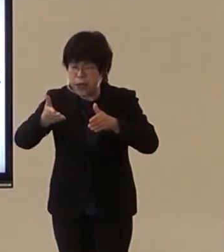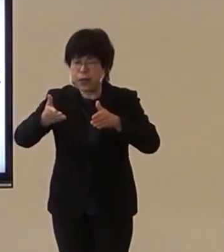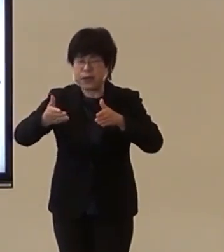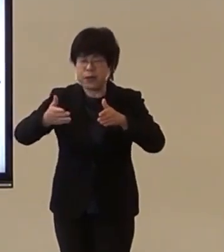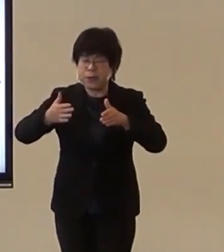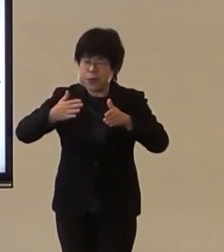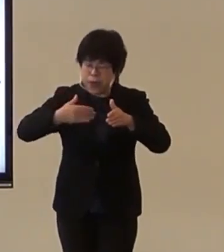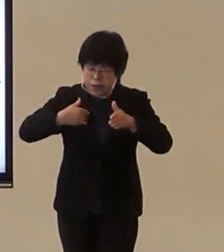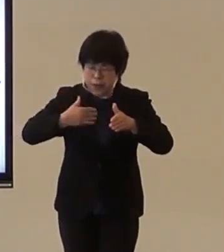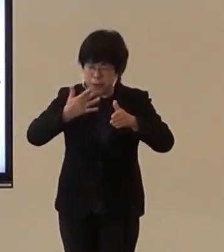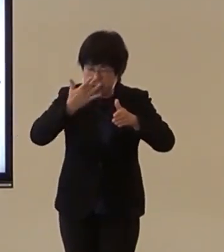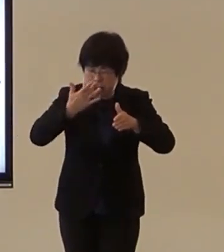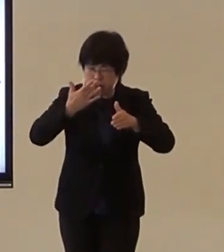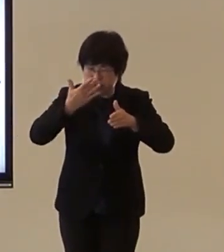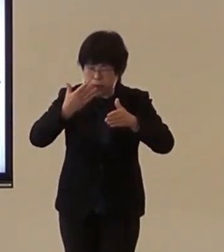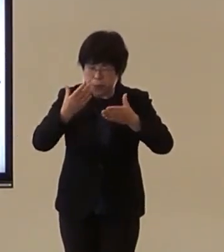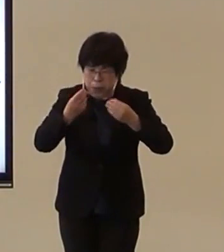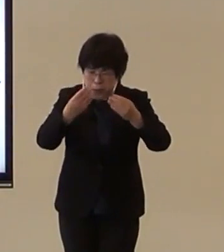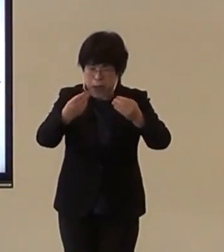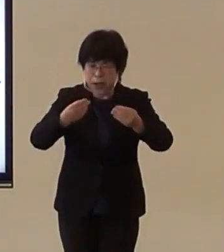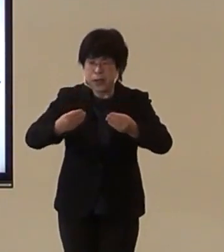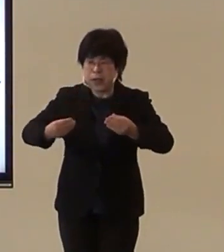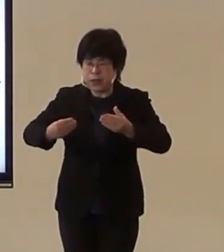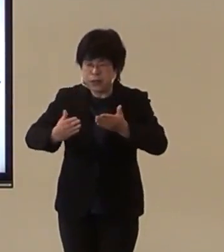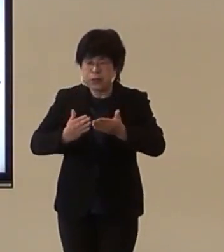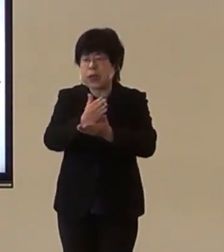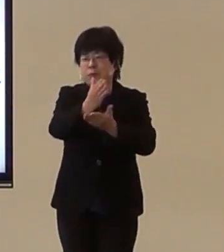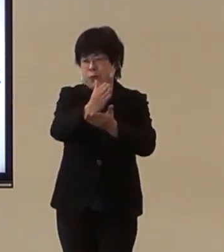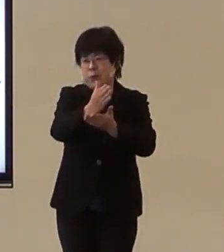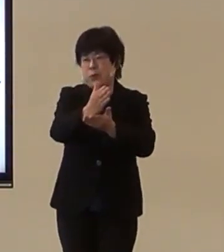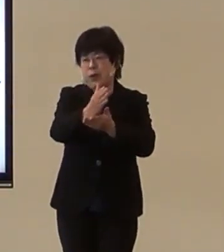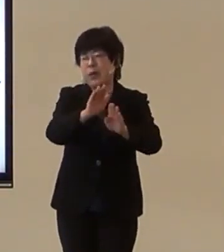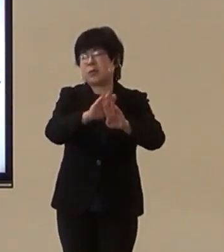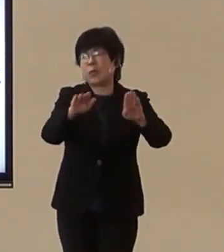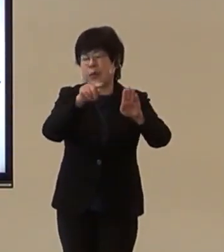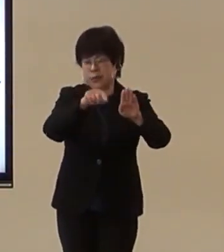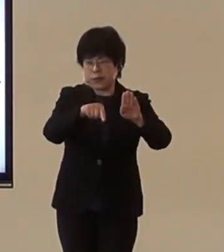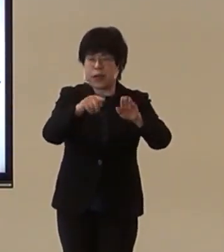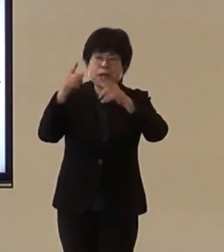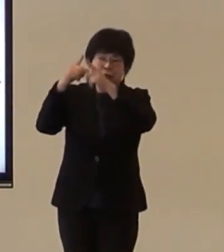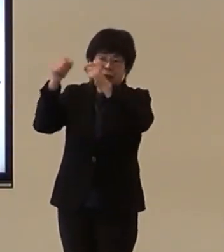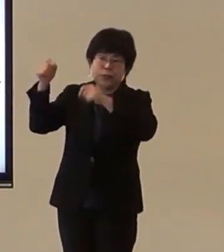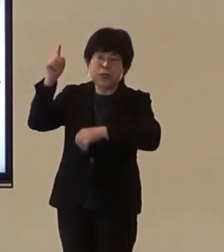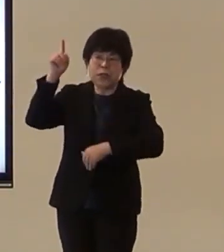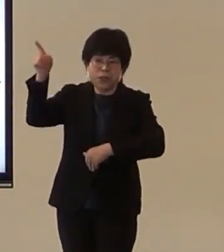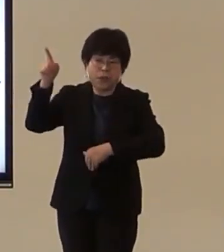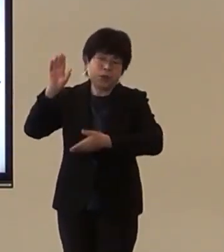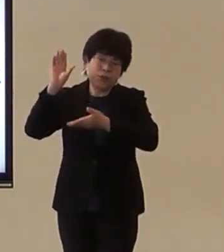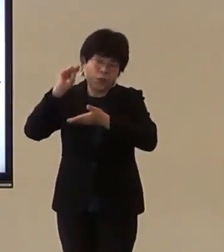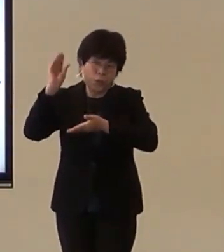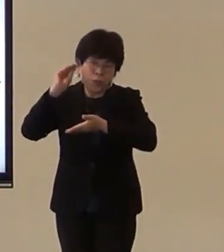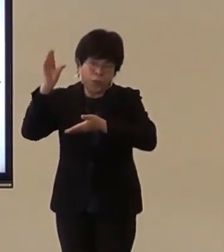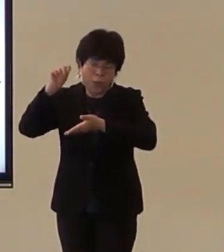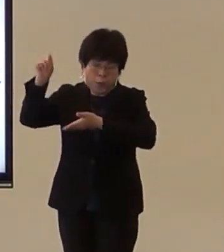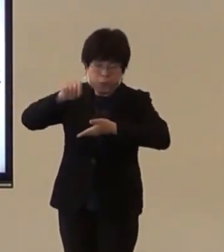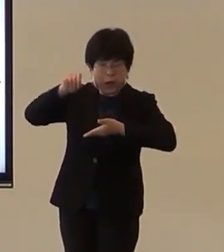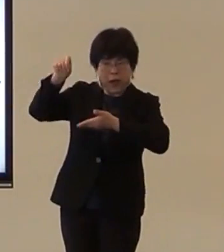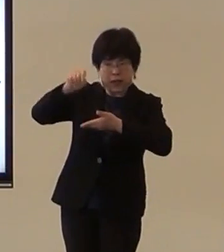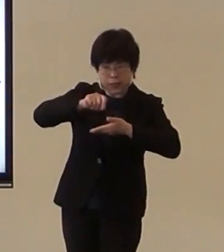して国からの、あるいは情報、それぞれの情報を得ていく中で、専門家